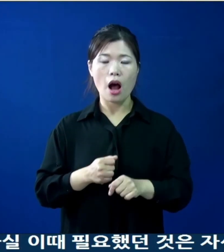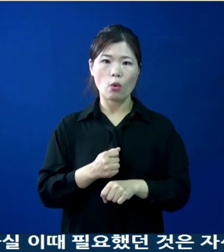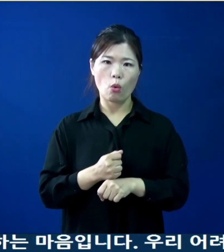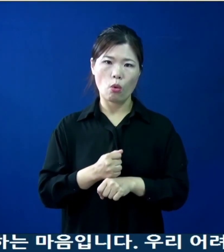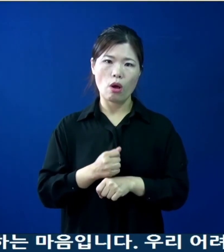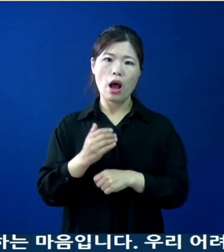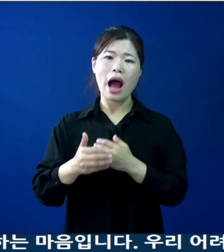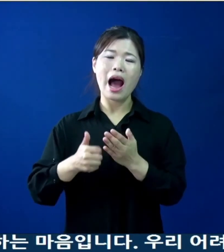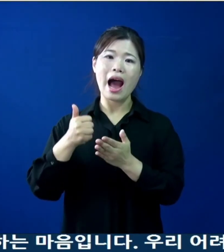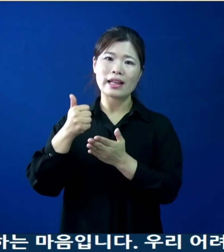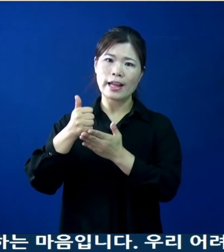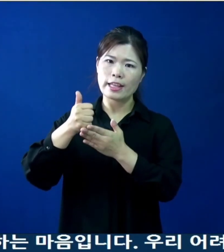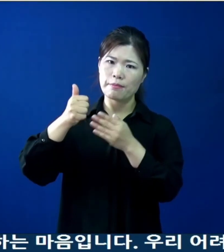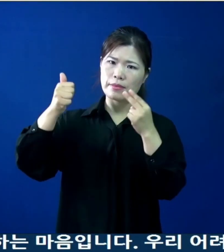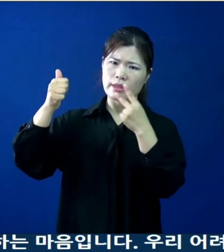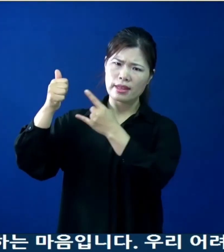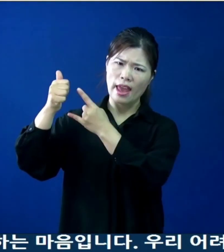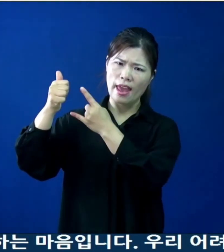하나님께 집중하라.